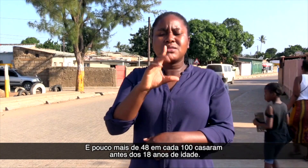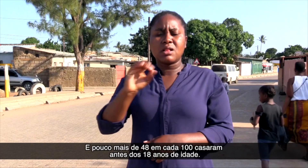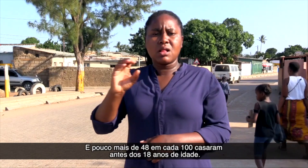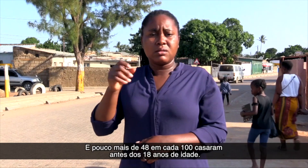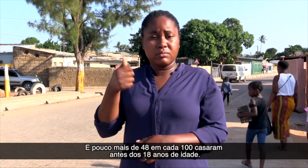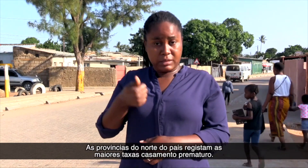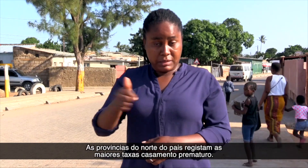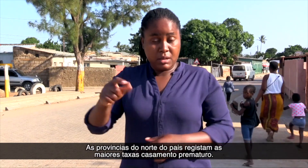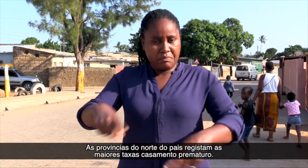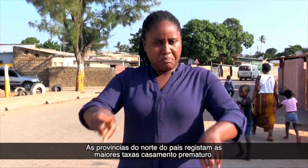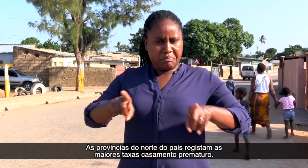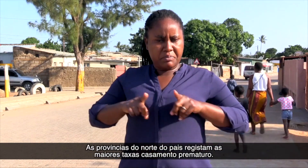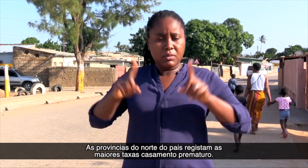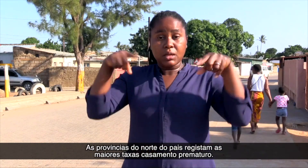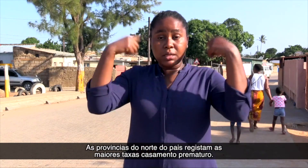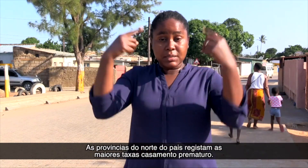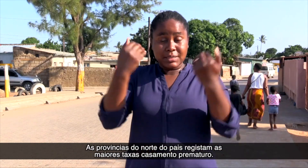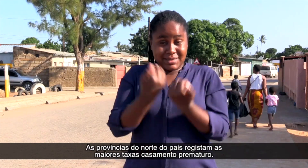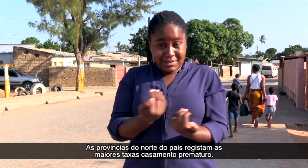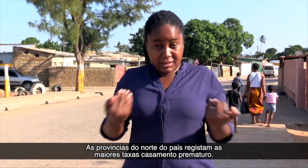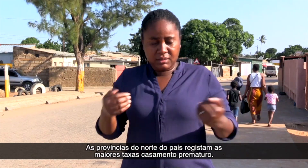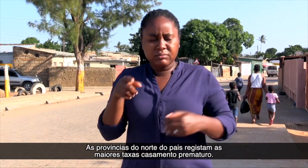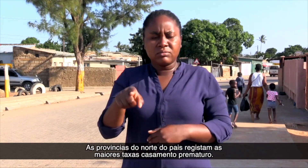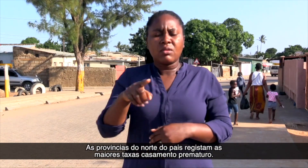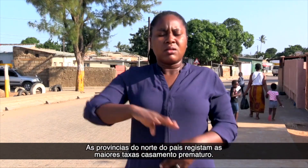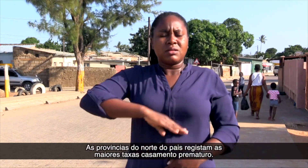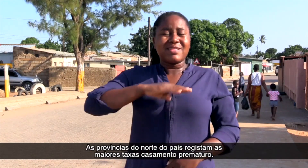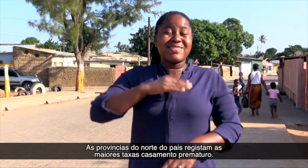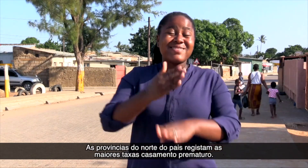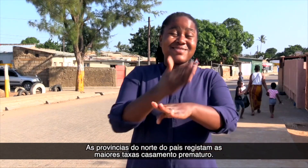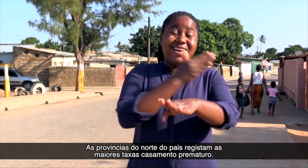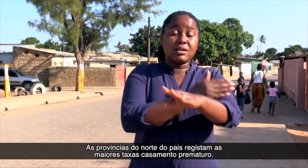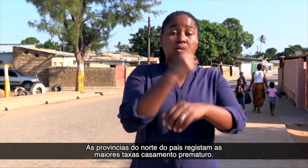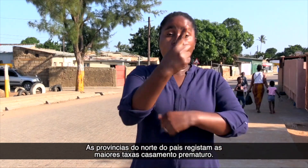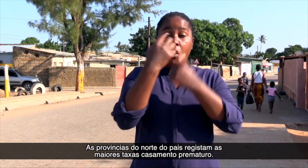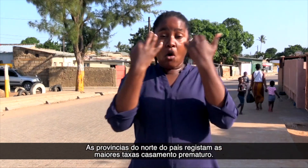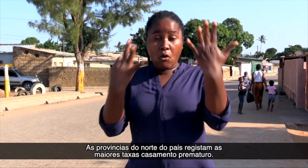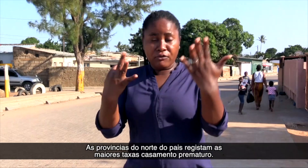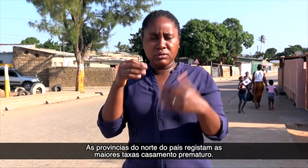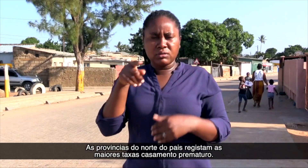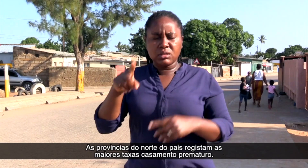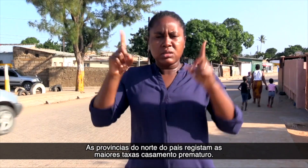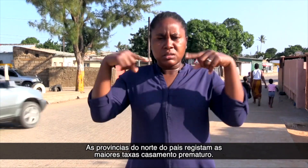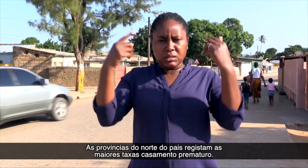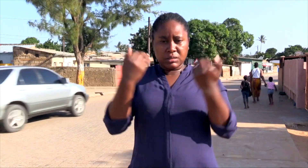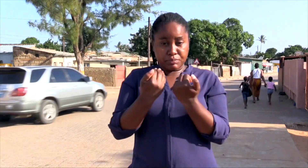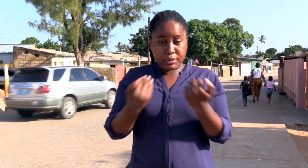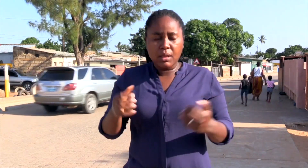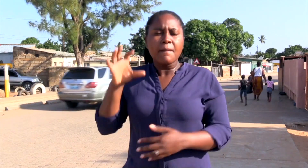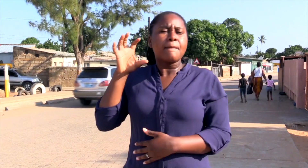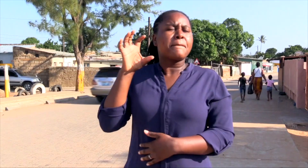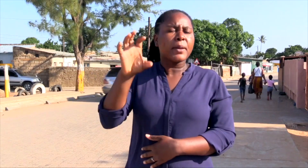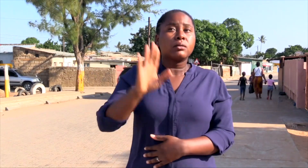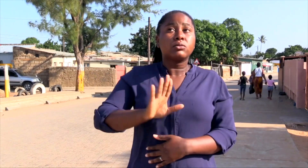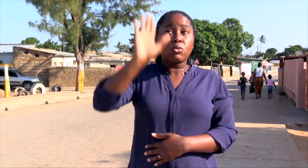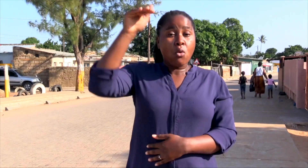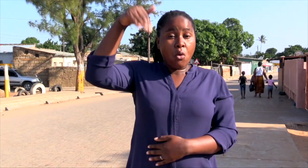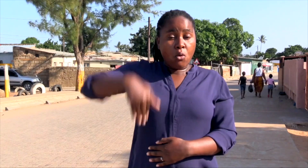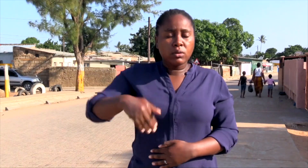anos de idade. As províncias do norte do país registram as maiores taxas de casamentos prematuros.